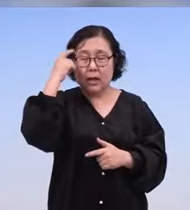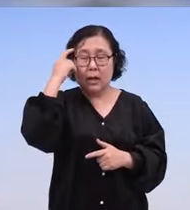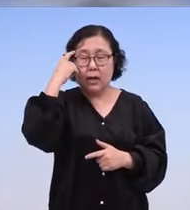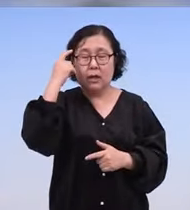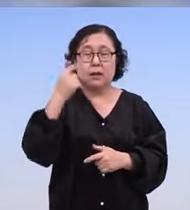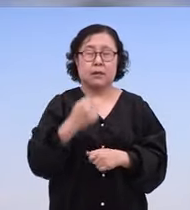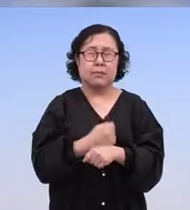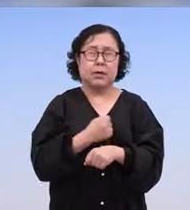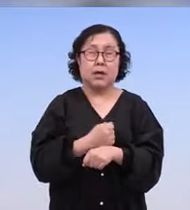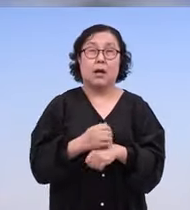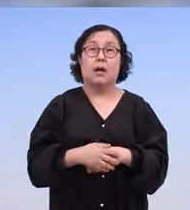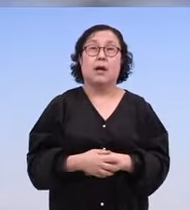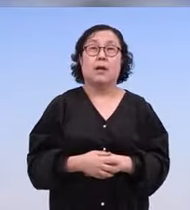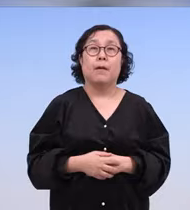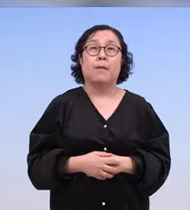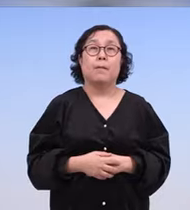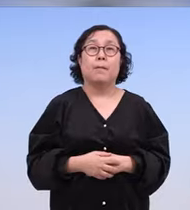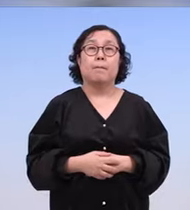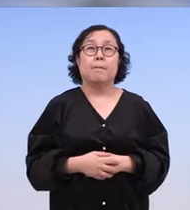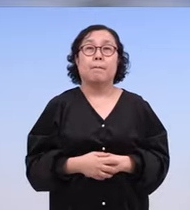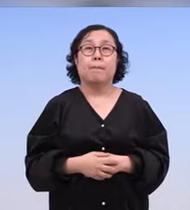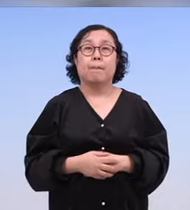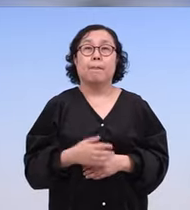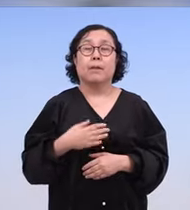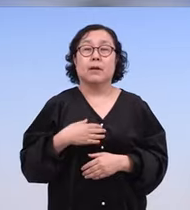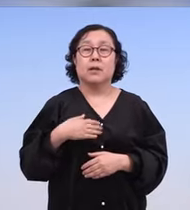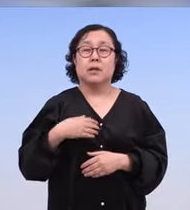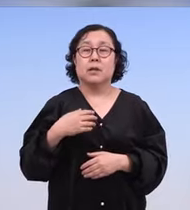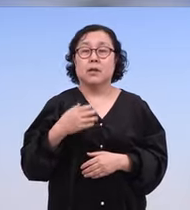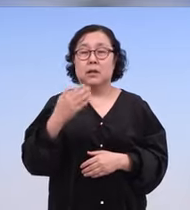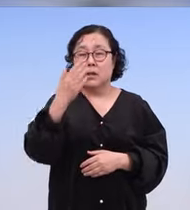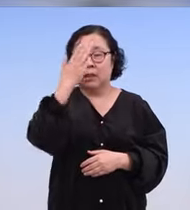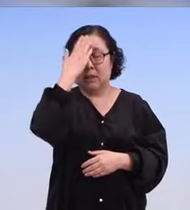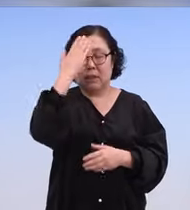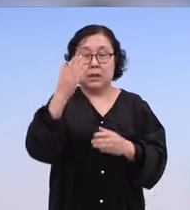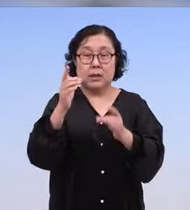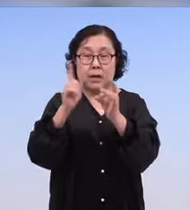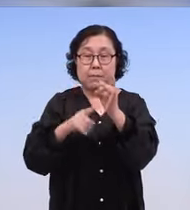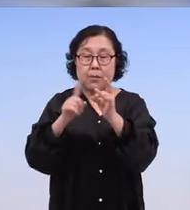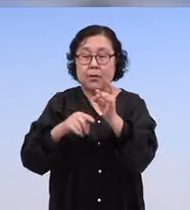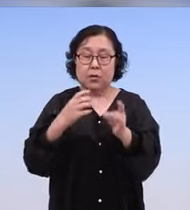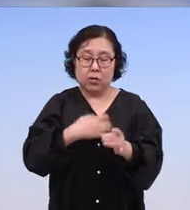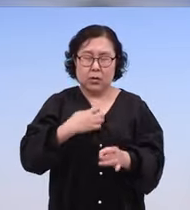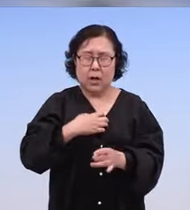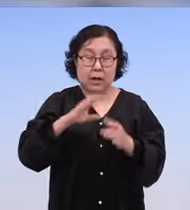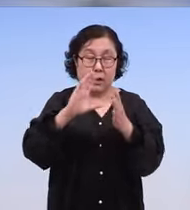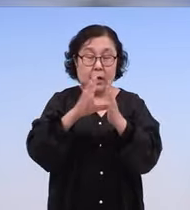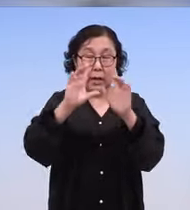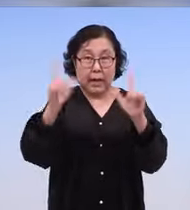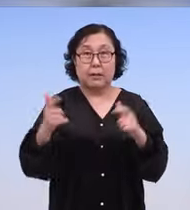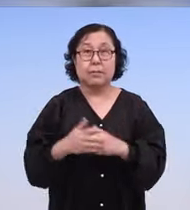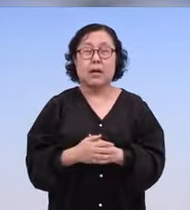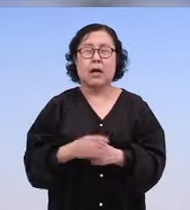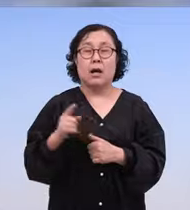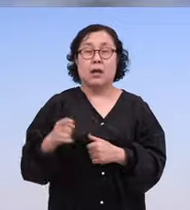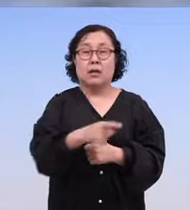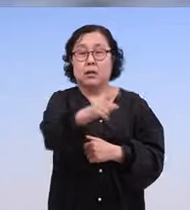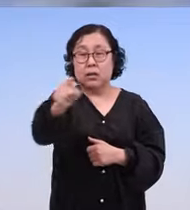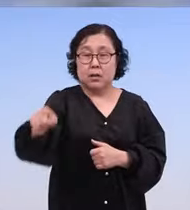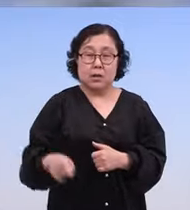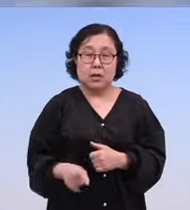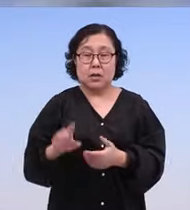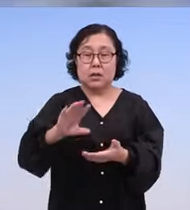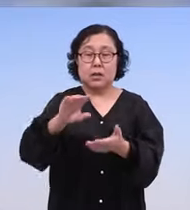생각이, 제가 지금 그 법전 스님을 걱정할 때가 아닙니다. 지금 여기 지금